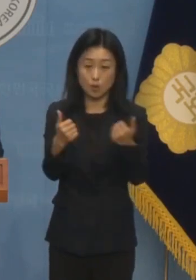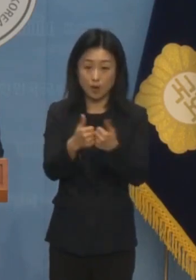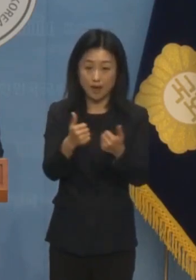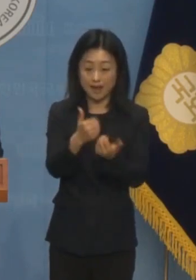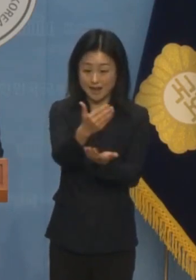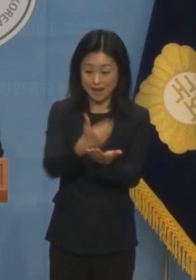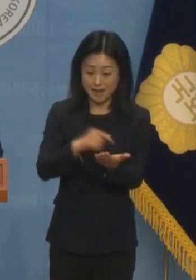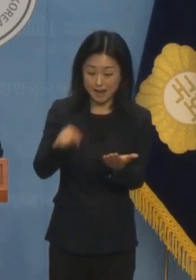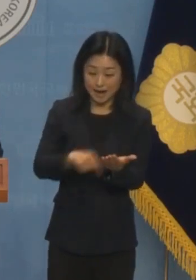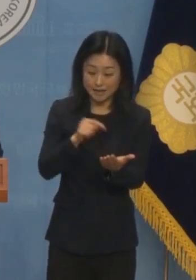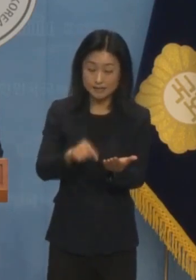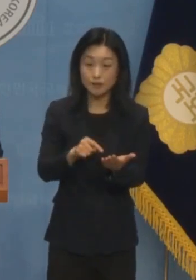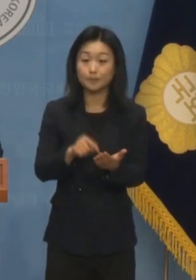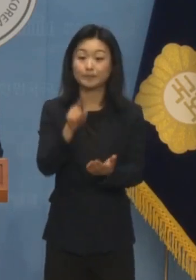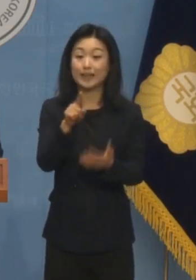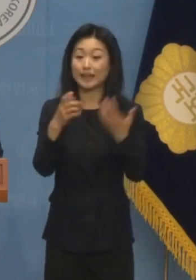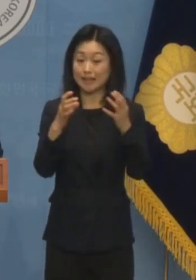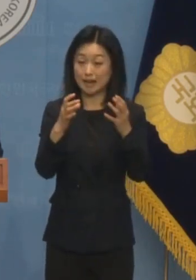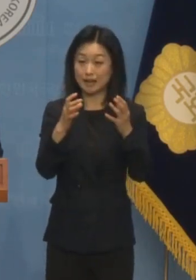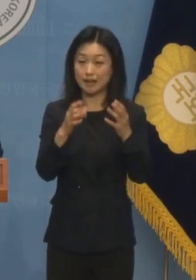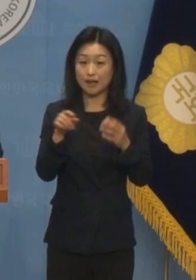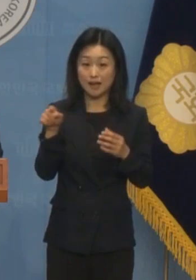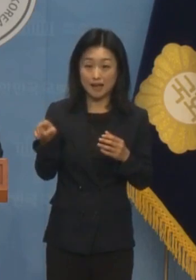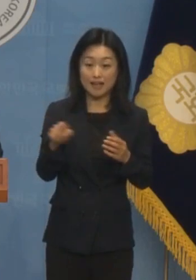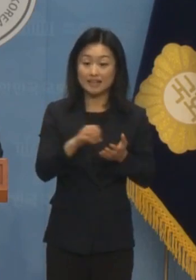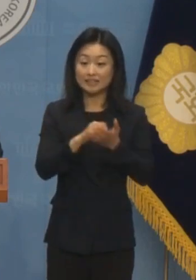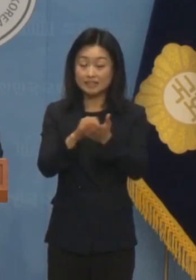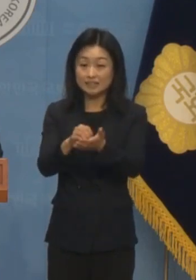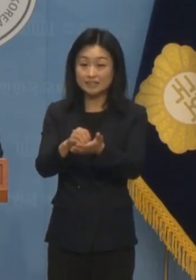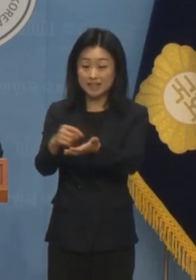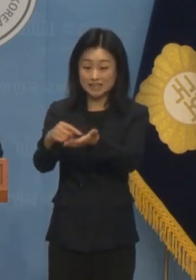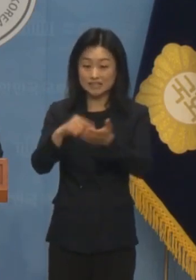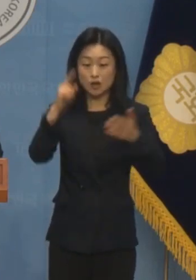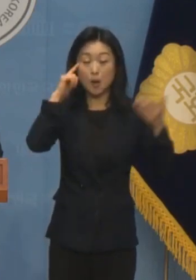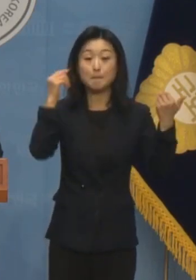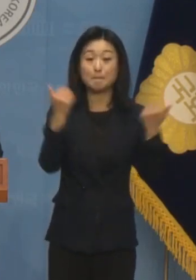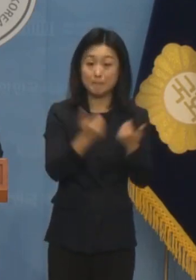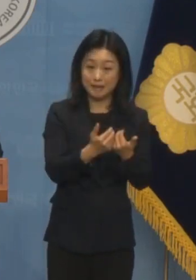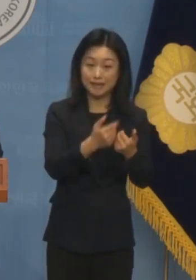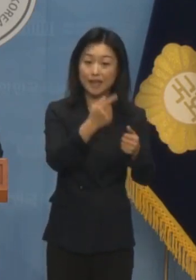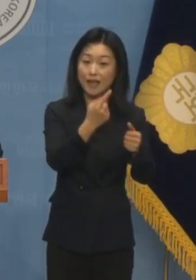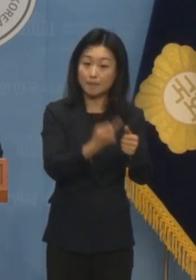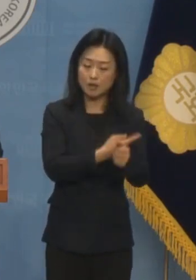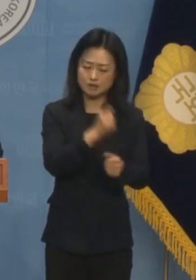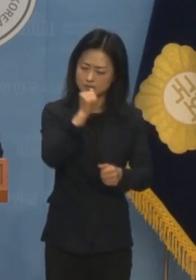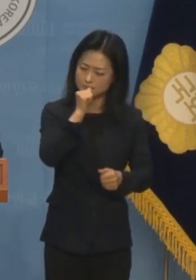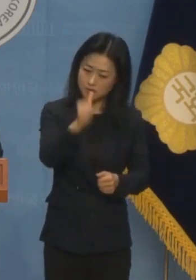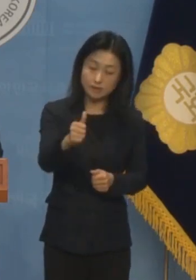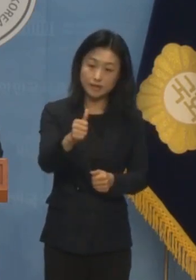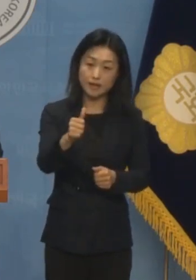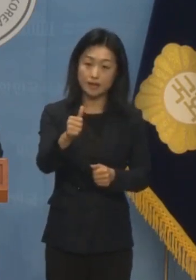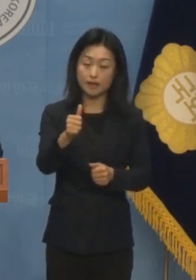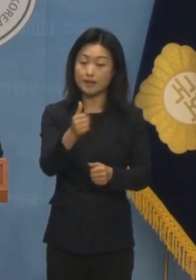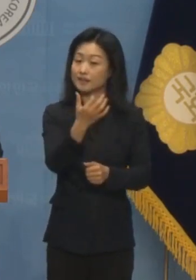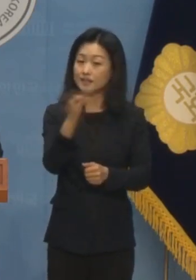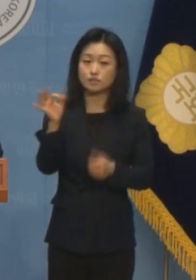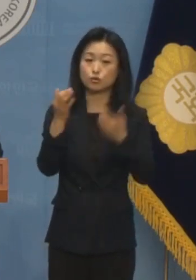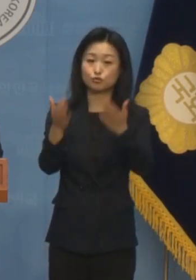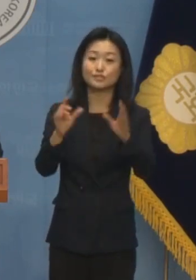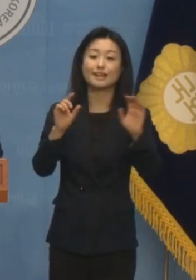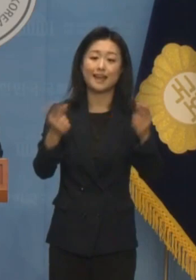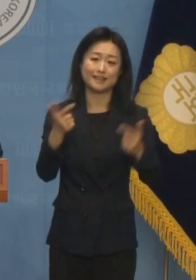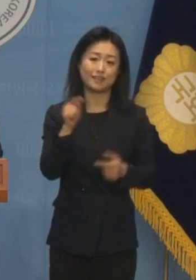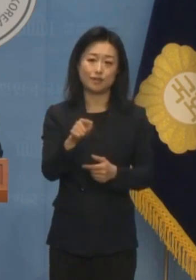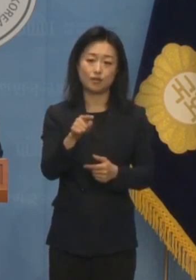안에서 한 나라가 세계유산 등재 신청을 반대하게 되면 절대로 세계산 을 인정하지